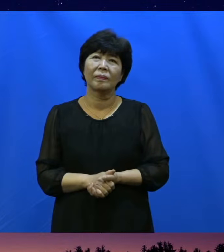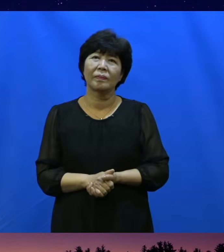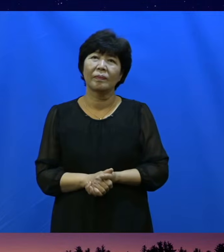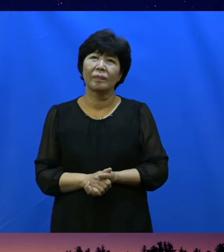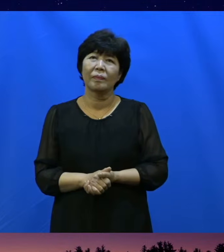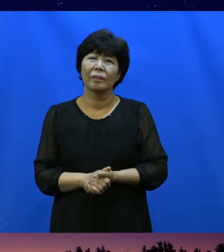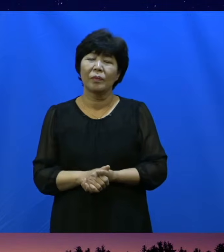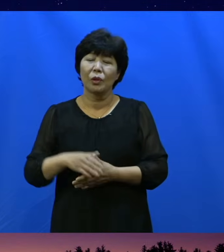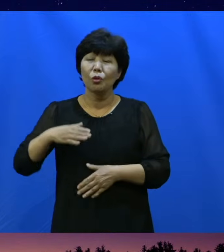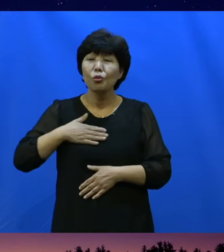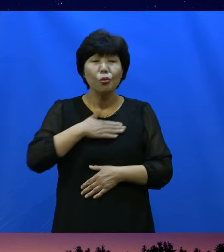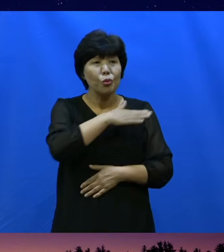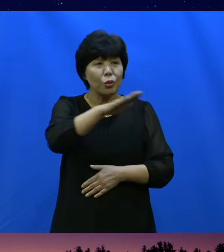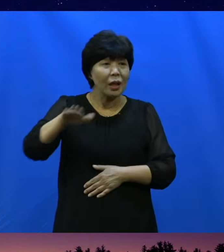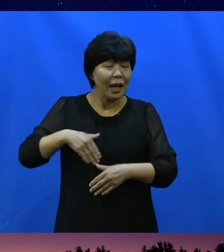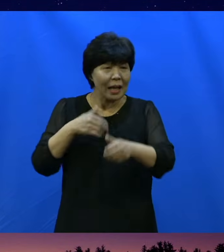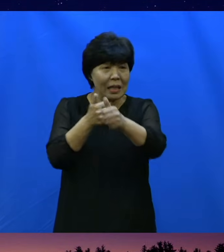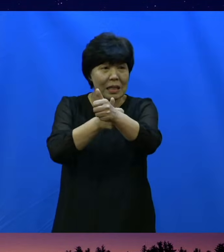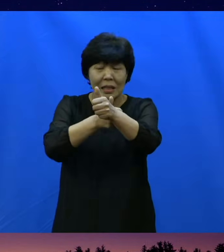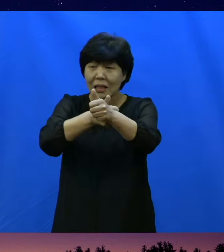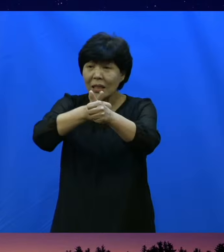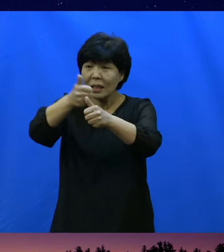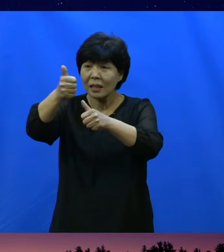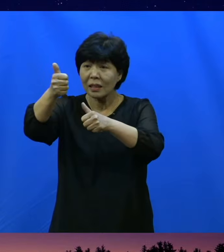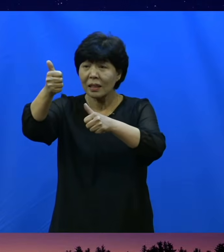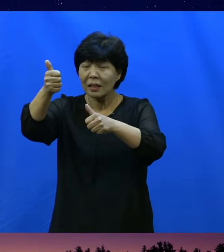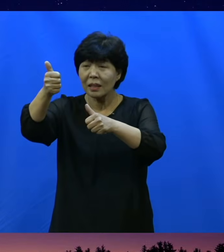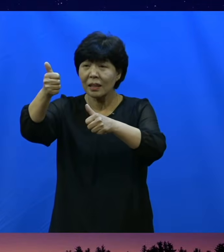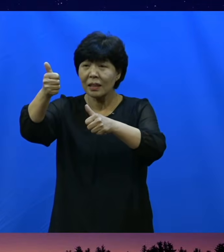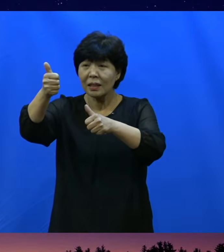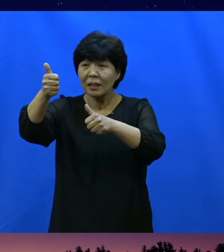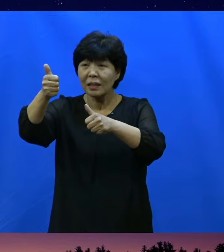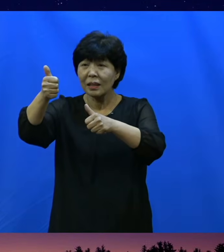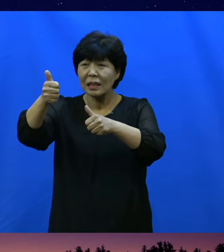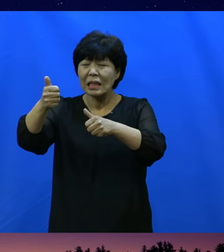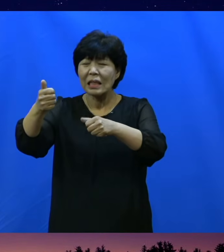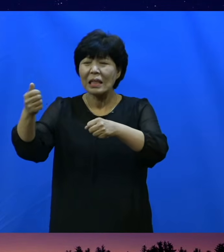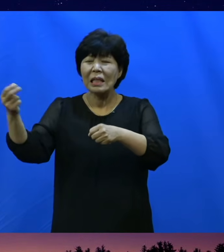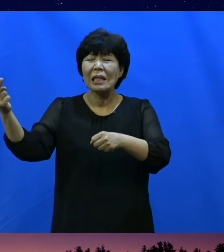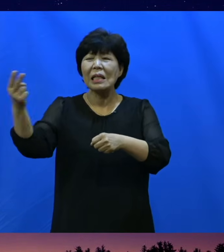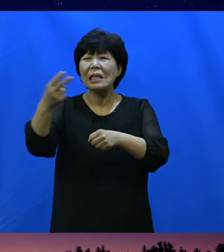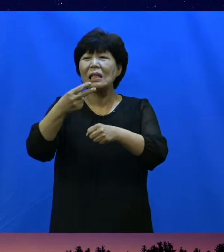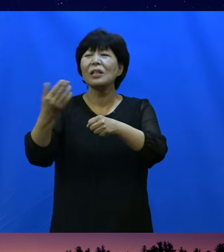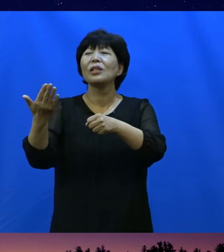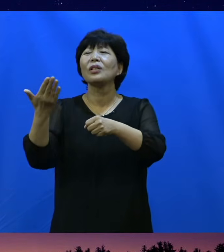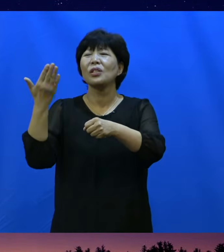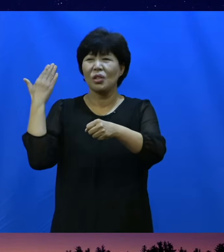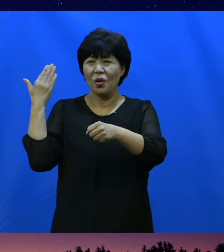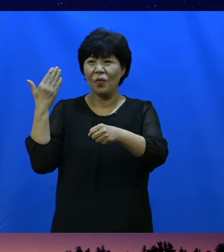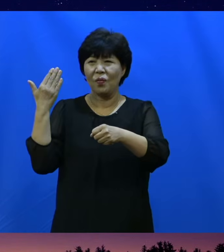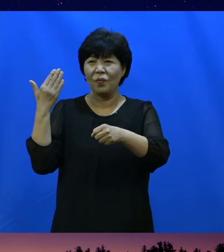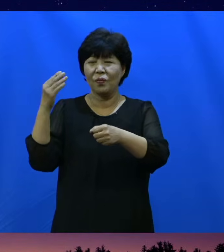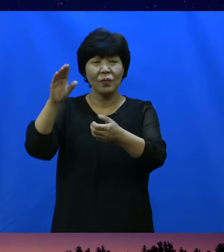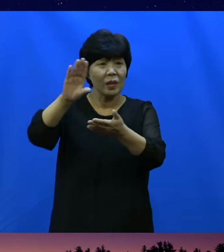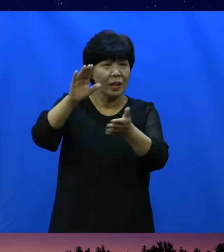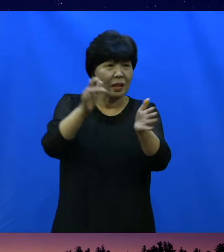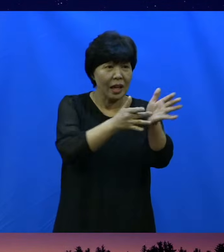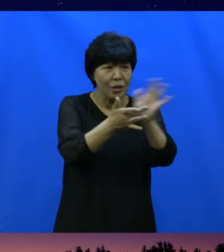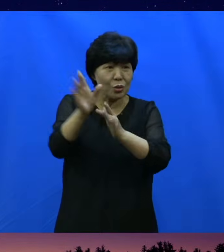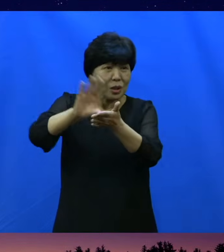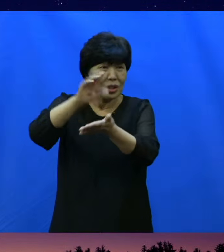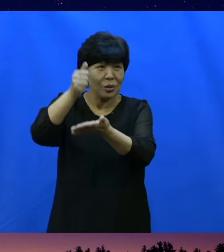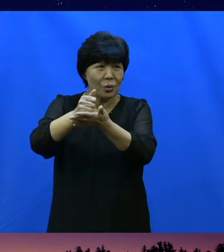우리의 승리는 여러분 언제부터 결정됐어요? 지금 일어나는 일 아니에요. 2000년 전 그리스도가 십자가에 못 박혀 죽으실 그